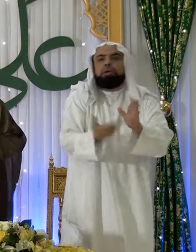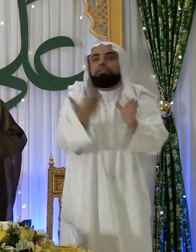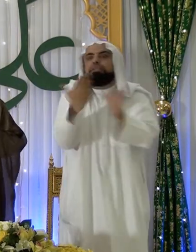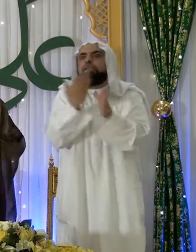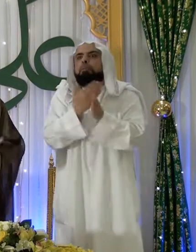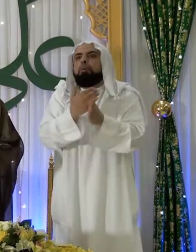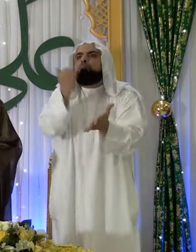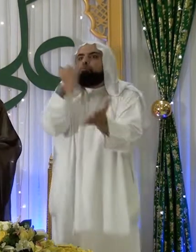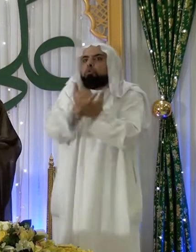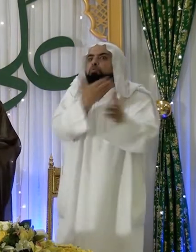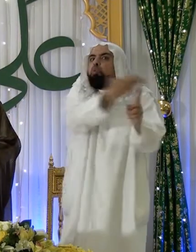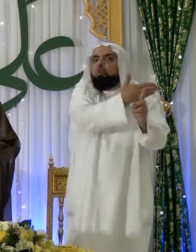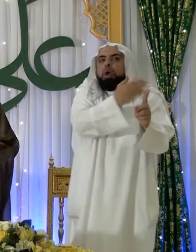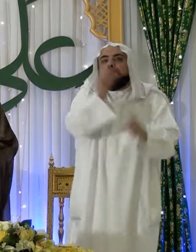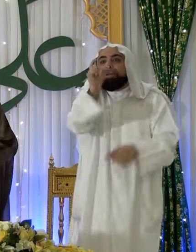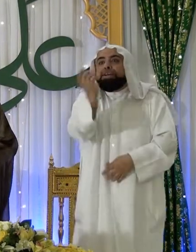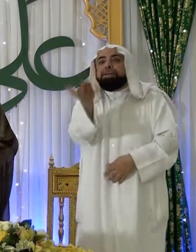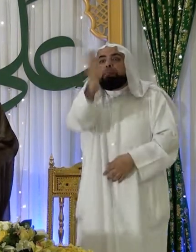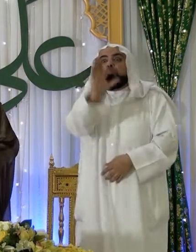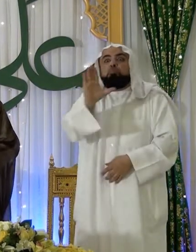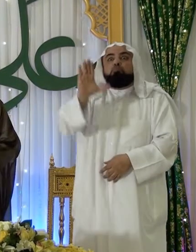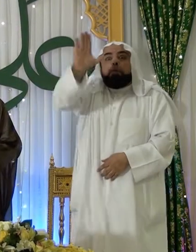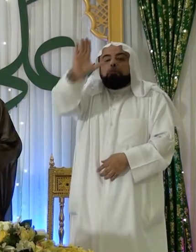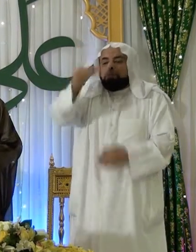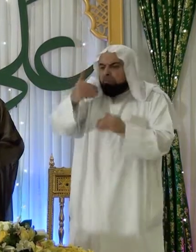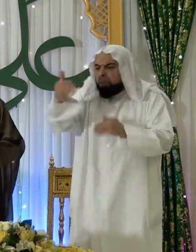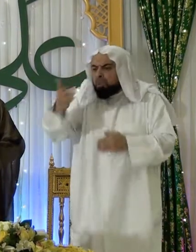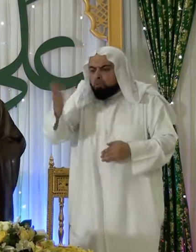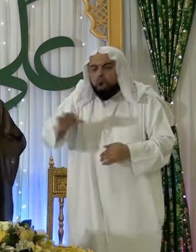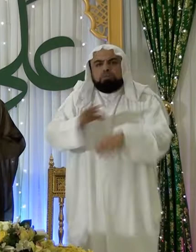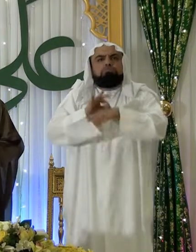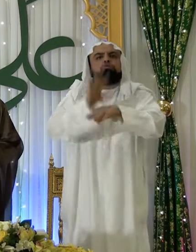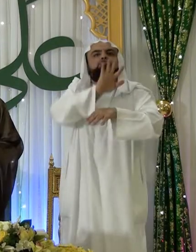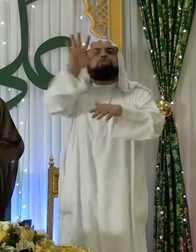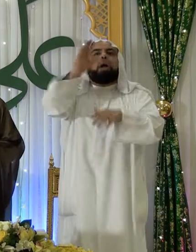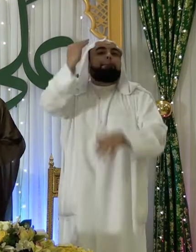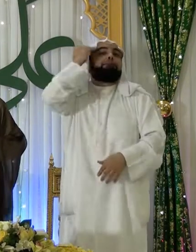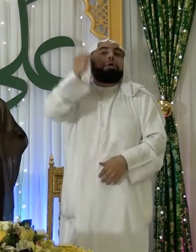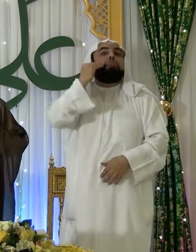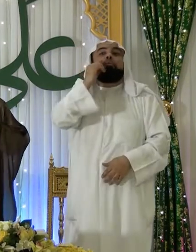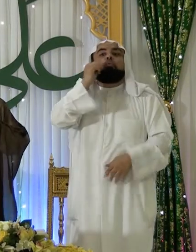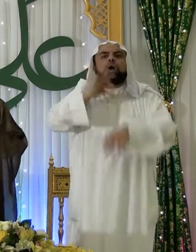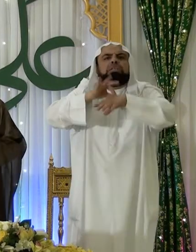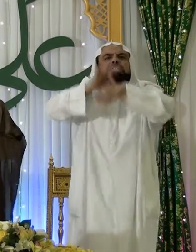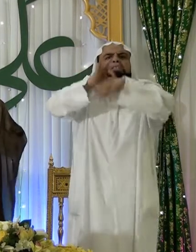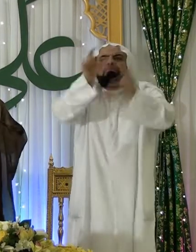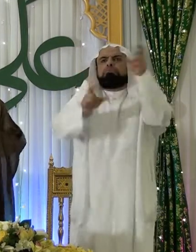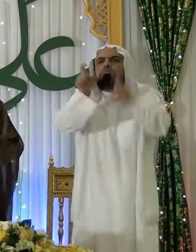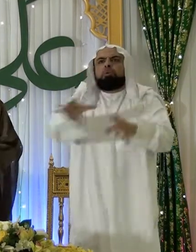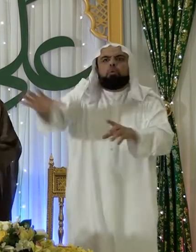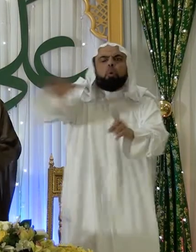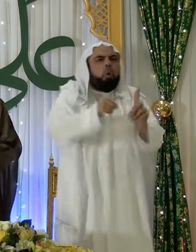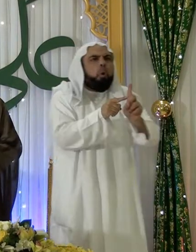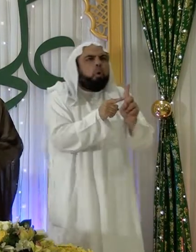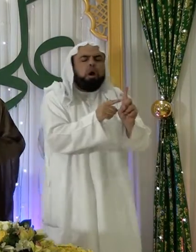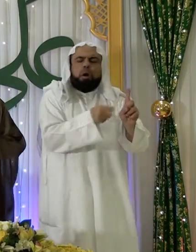لترجع إليه الأمة عند الاختلاف، وليكون تجسيدا